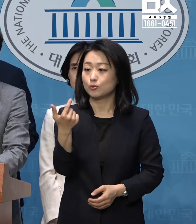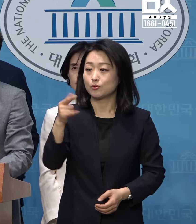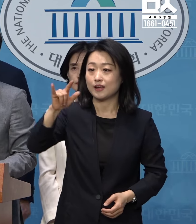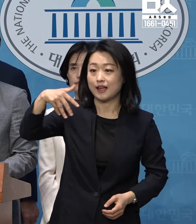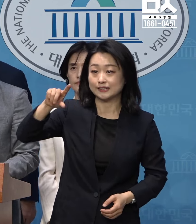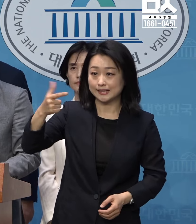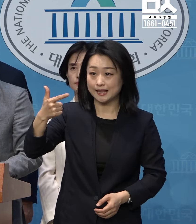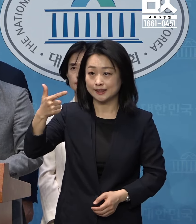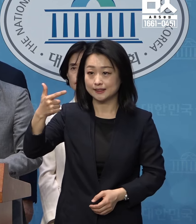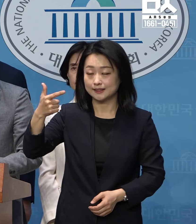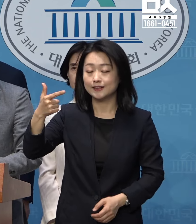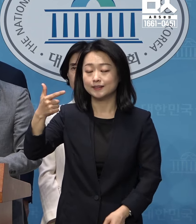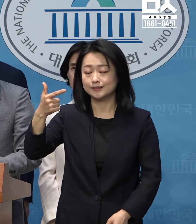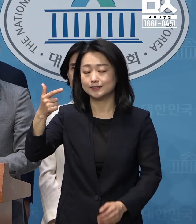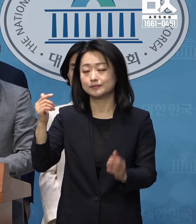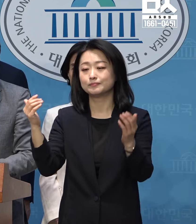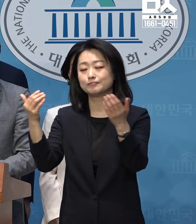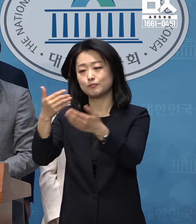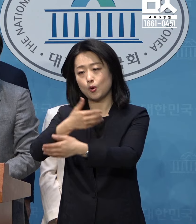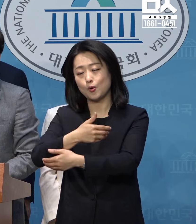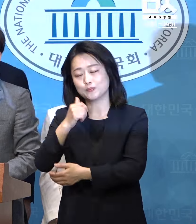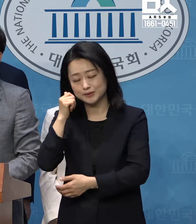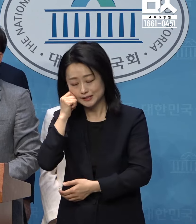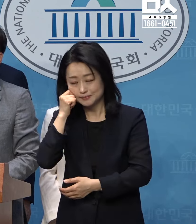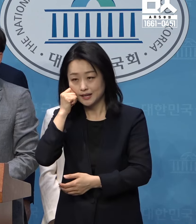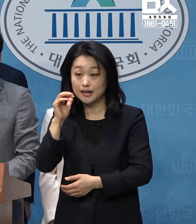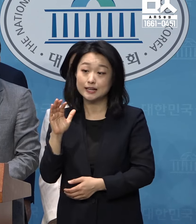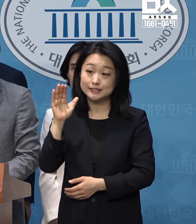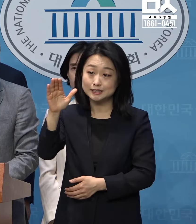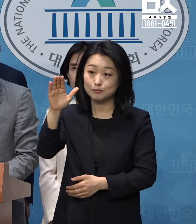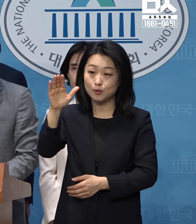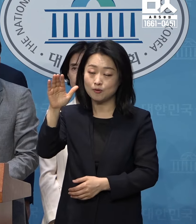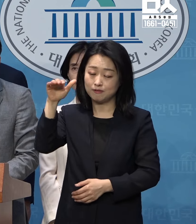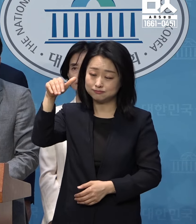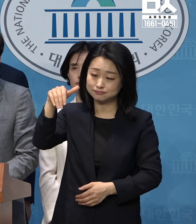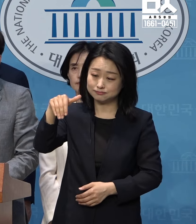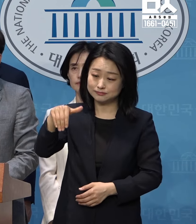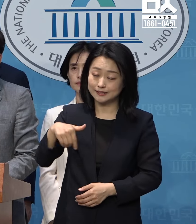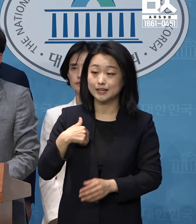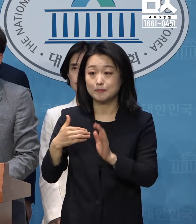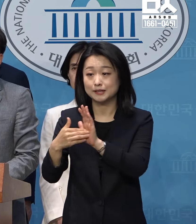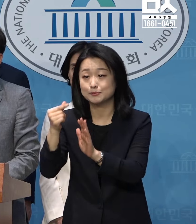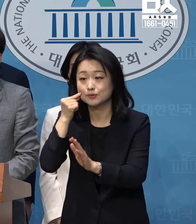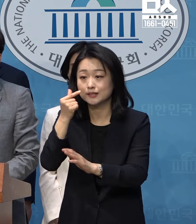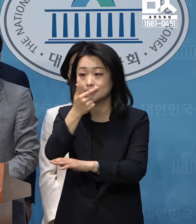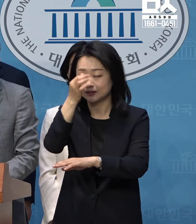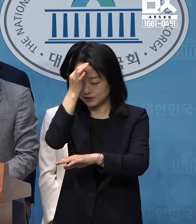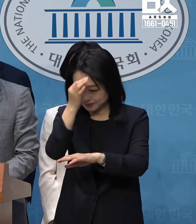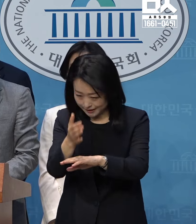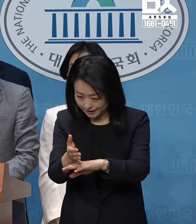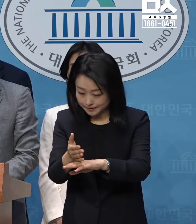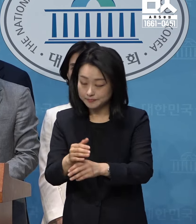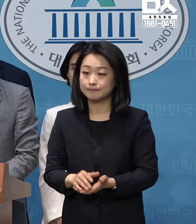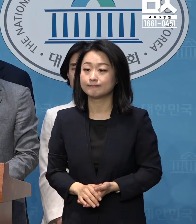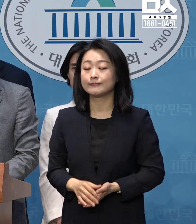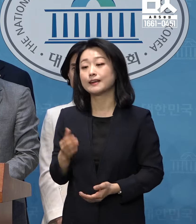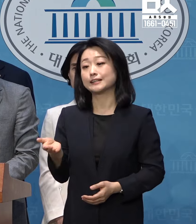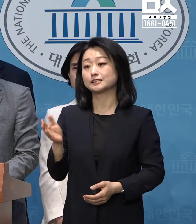대표님을 지켜내지 못했습니다. 진보정치의 쇠락도 막지 못했습니다. 죄송합니다.